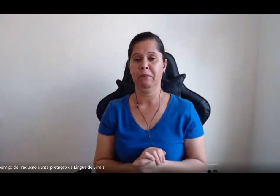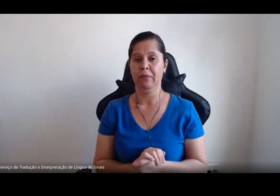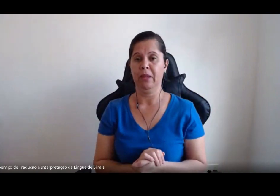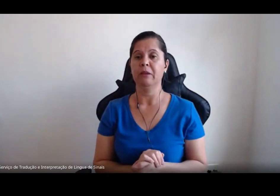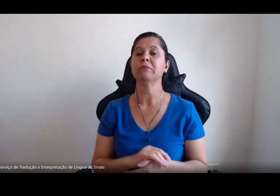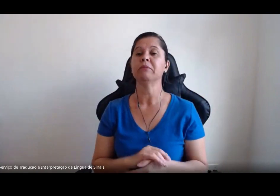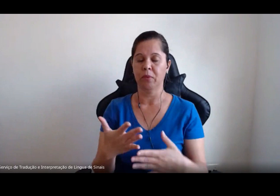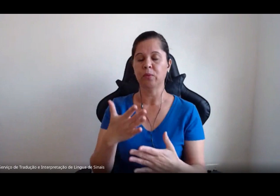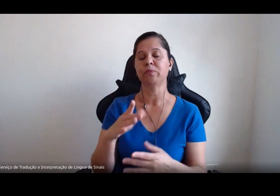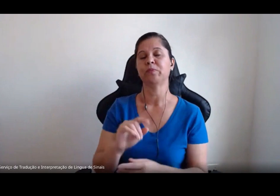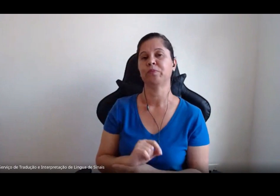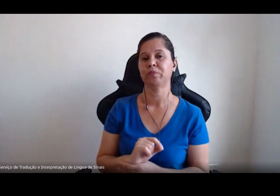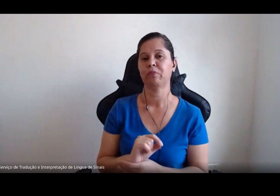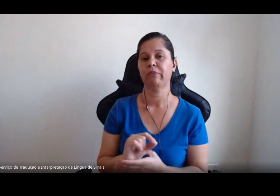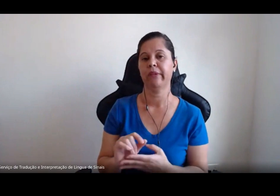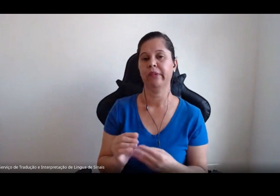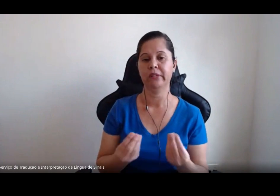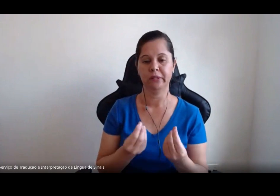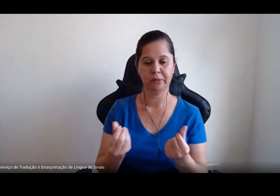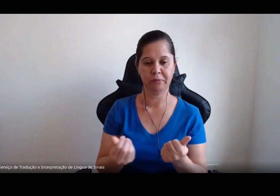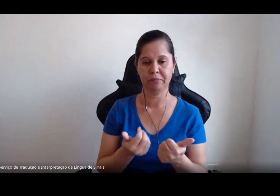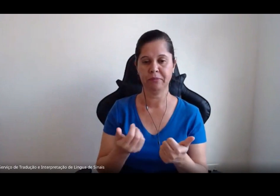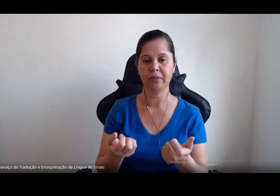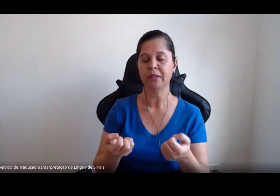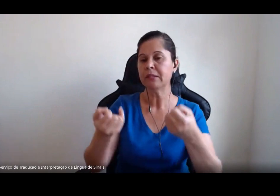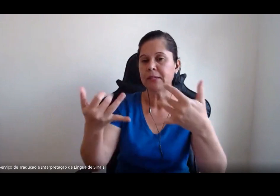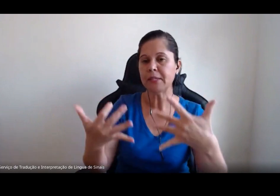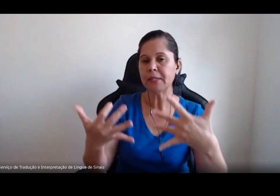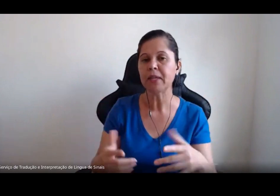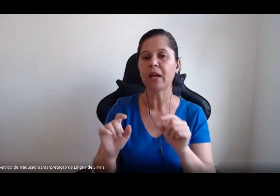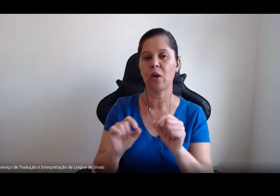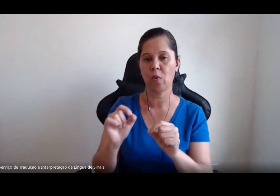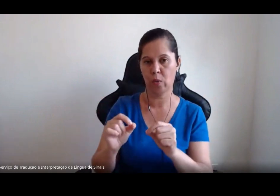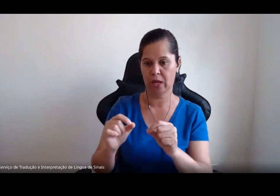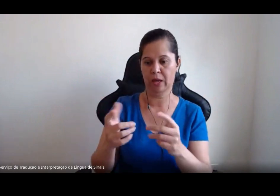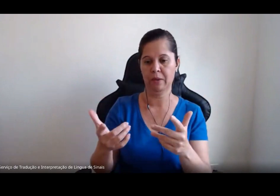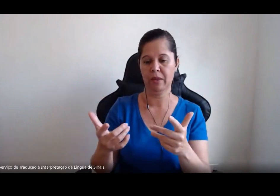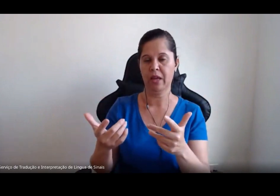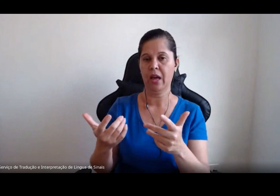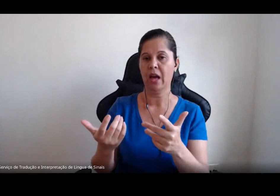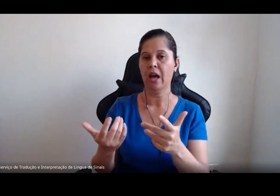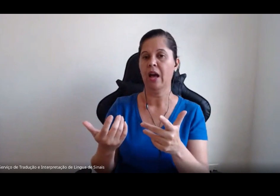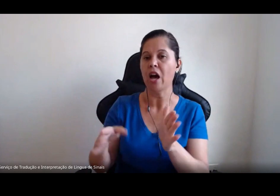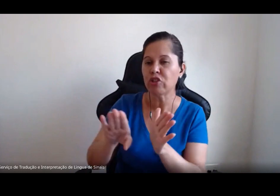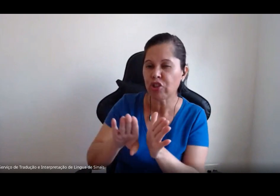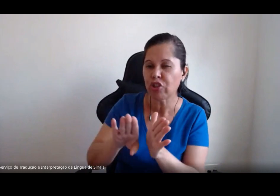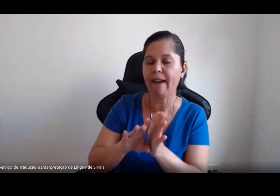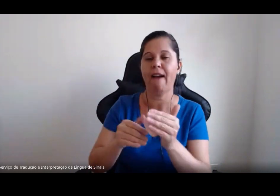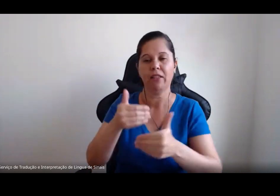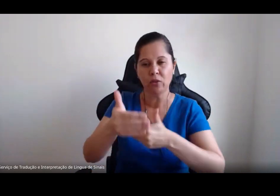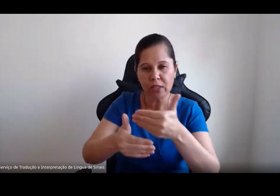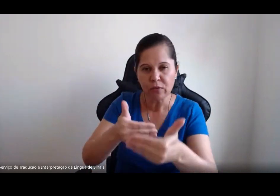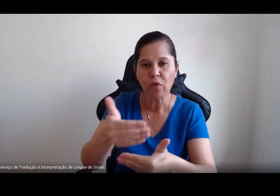Bom, então, com esse objetivo de tentar falar da entrada, da chegada e do desenvolvimento